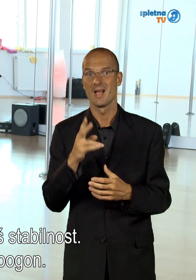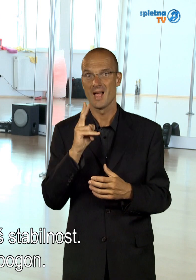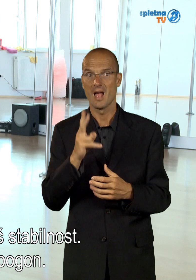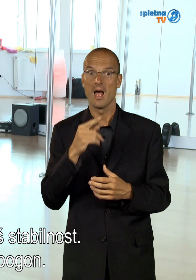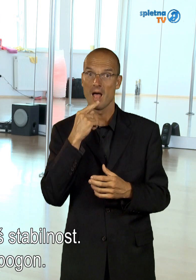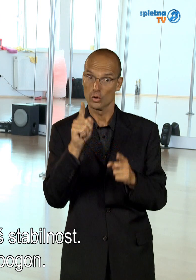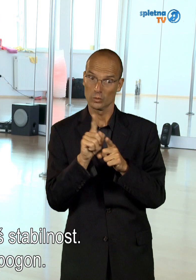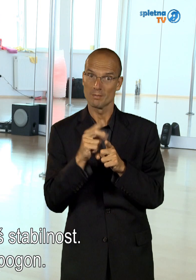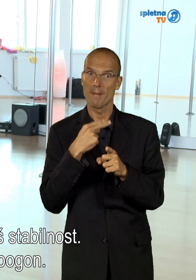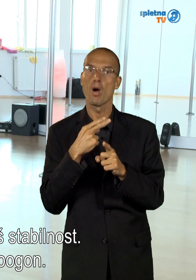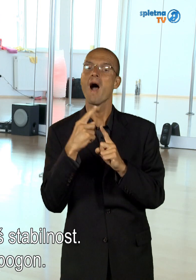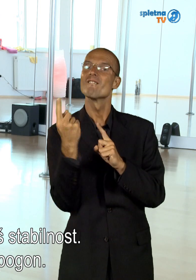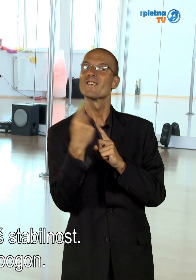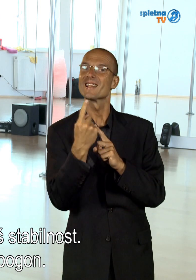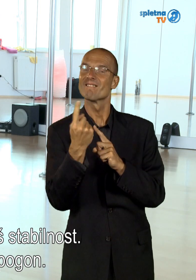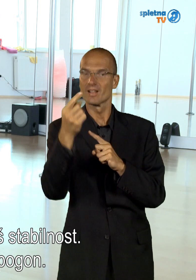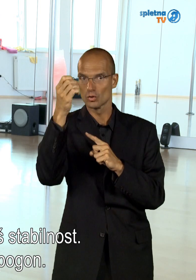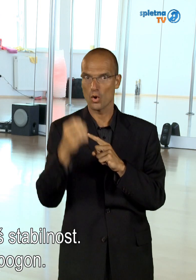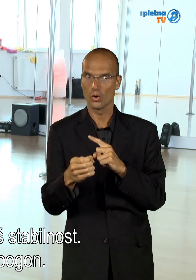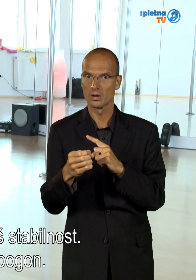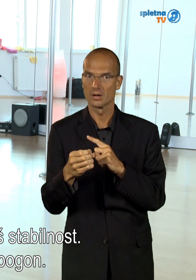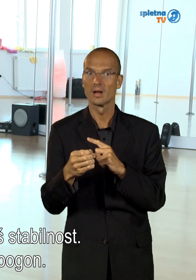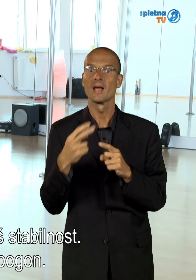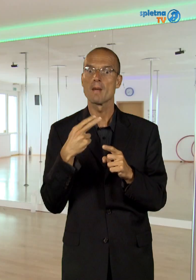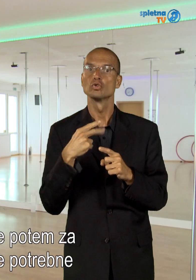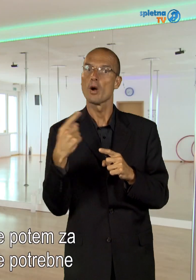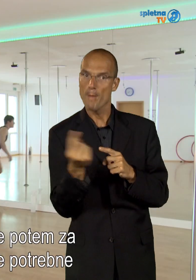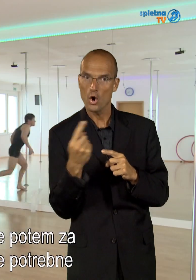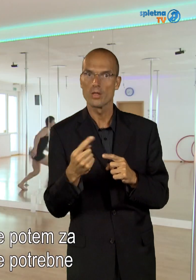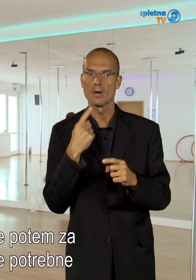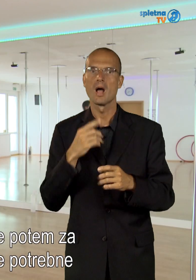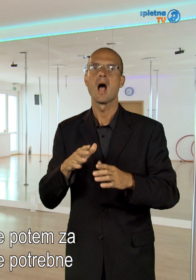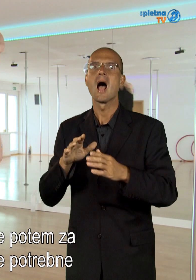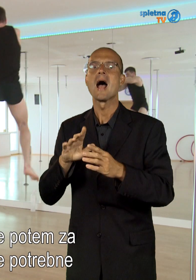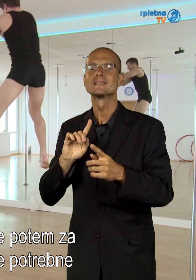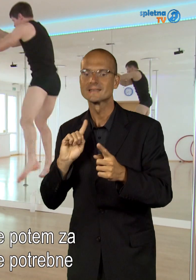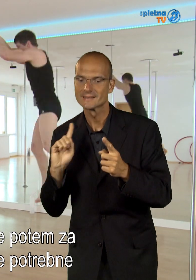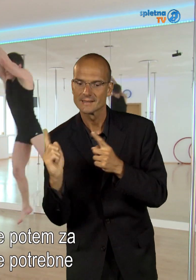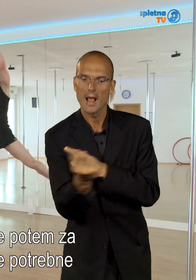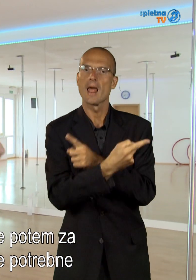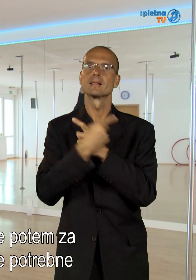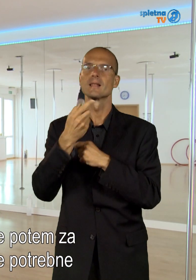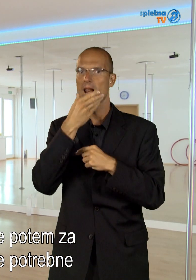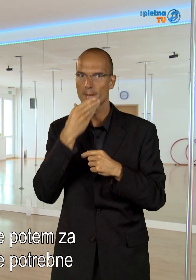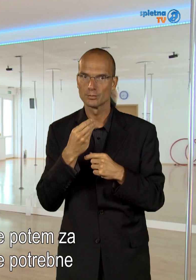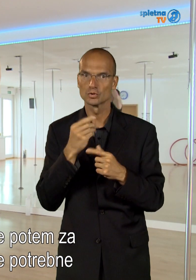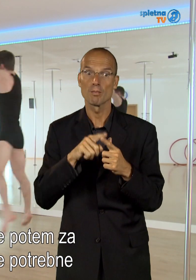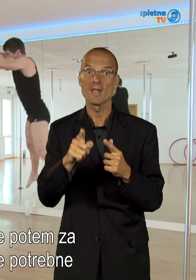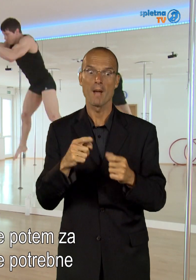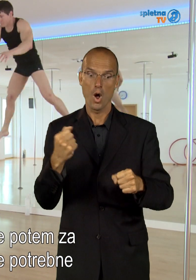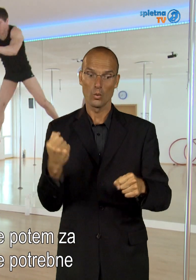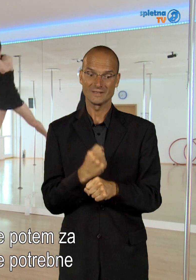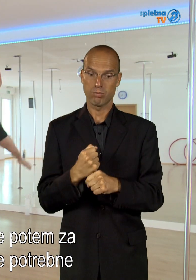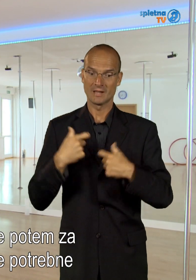na vrtljivem rabiš stabilizacijo zraven, na vrtljivem imaš ti pogon, sicer za let je lepši, ampak je potem stabilizacija